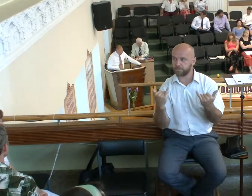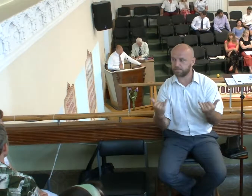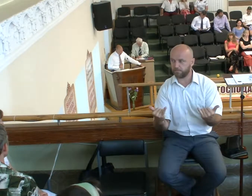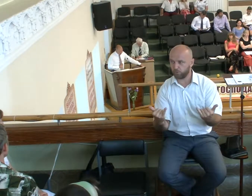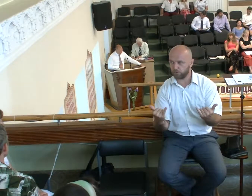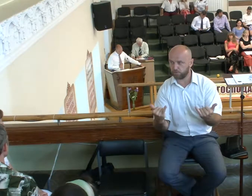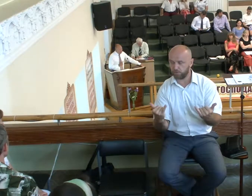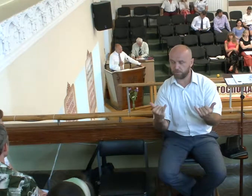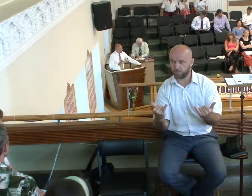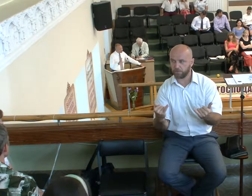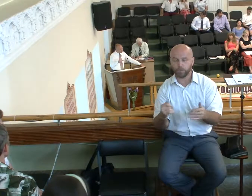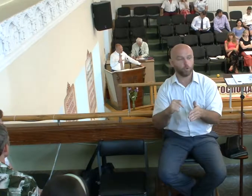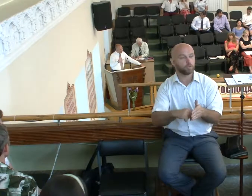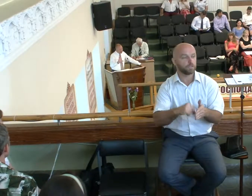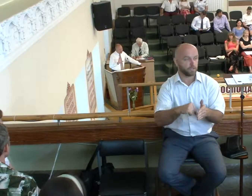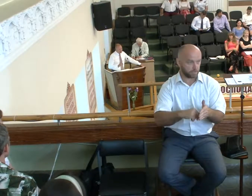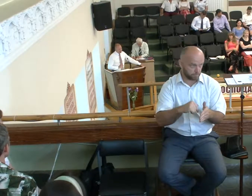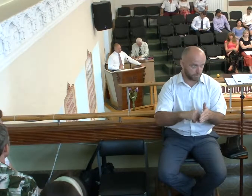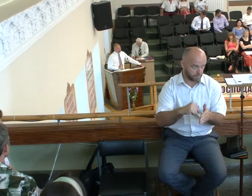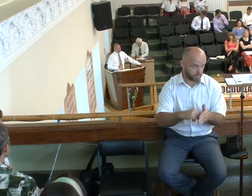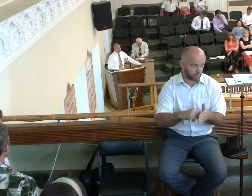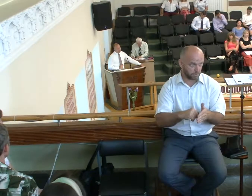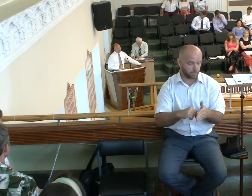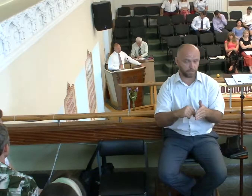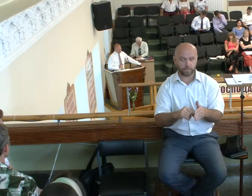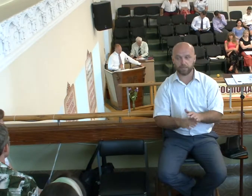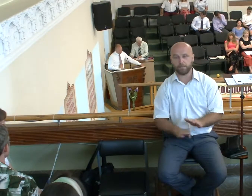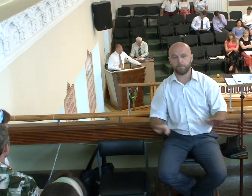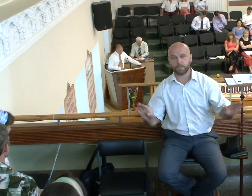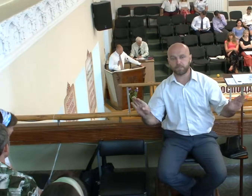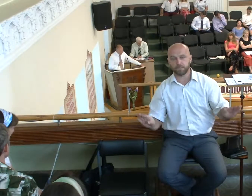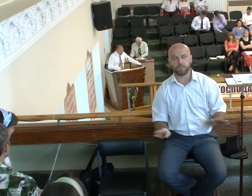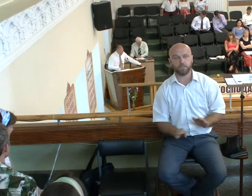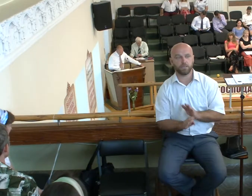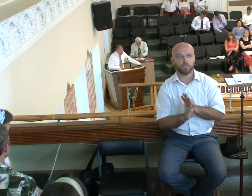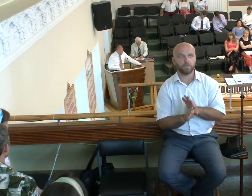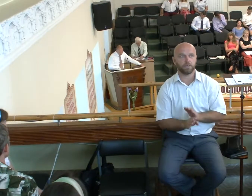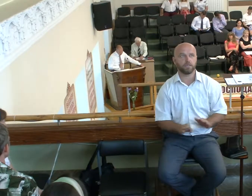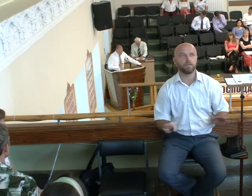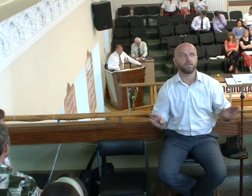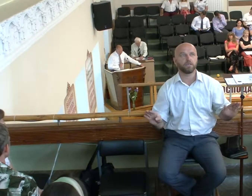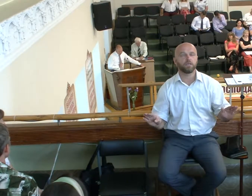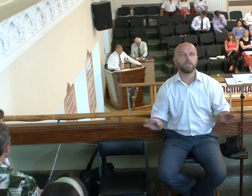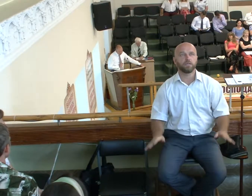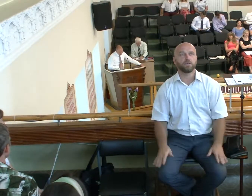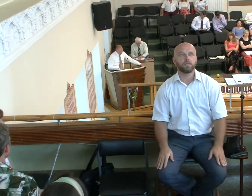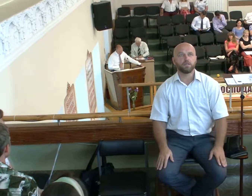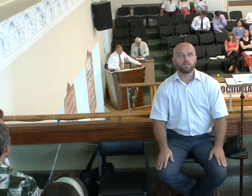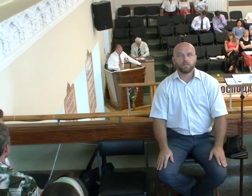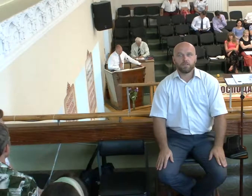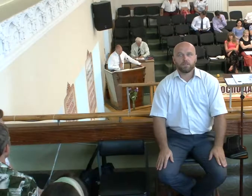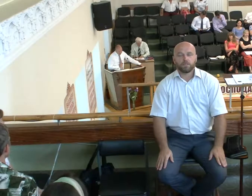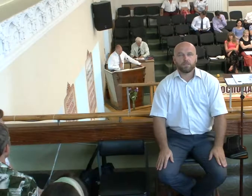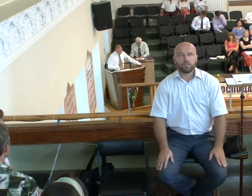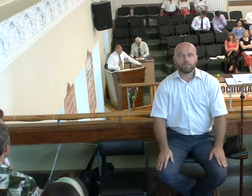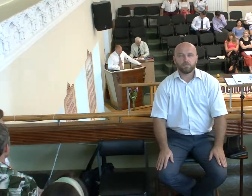философский смысл этой песни, мы прочитаем несколько строк потом из этой песни, очевиден.